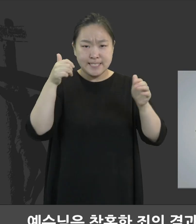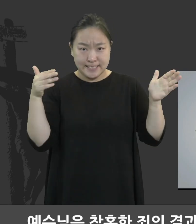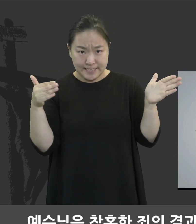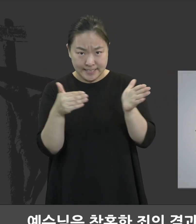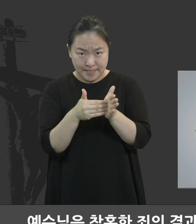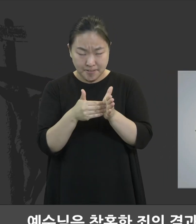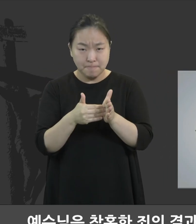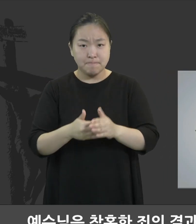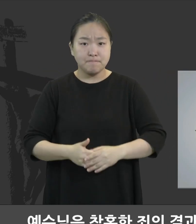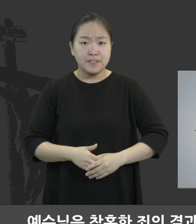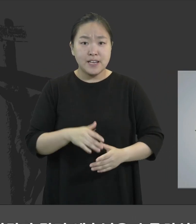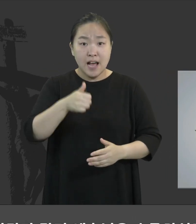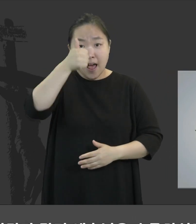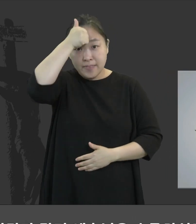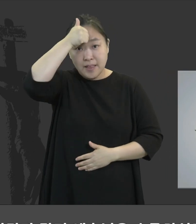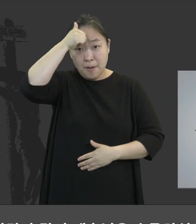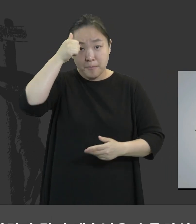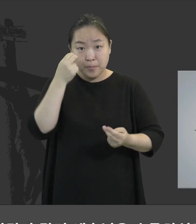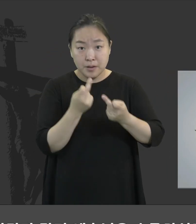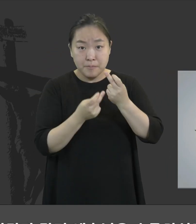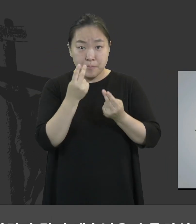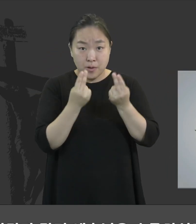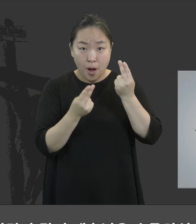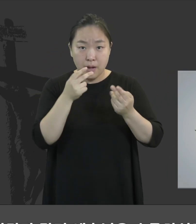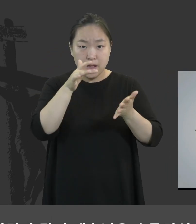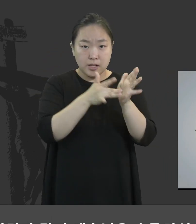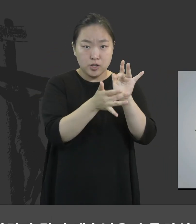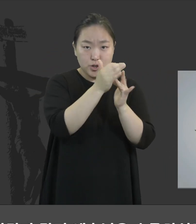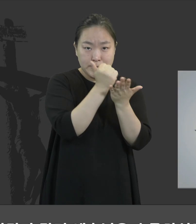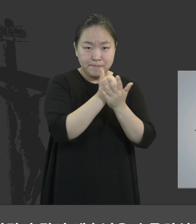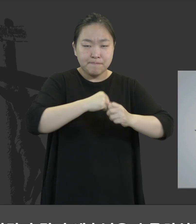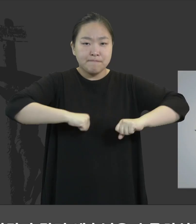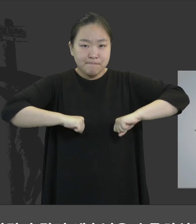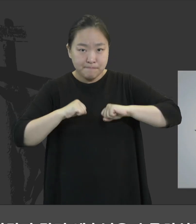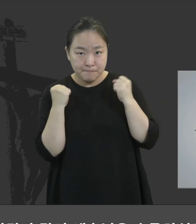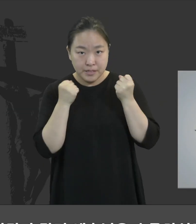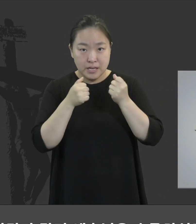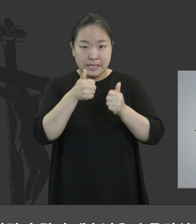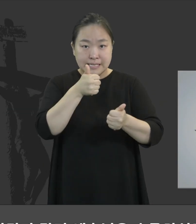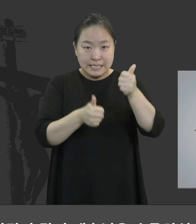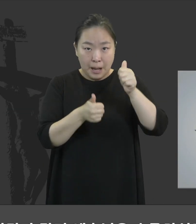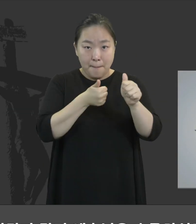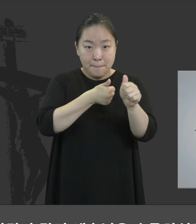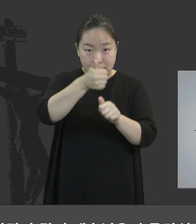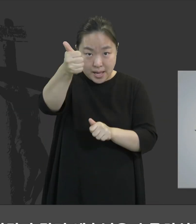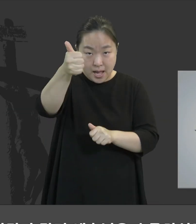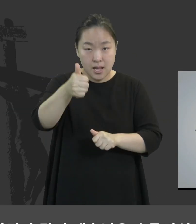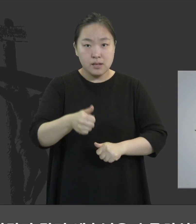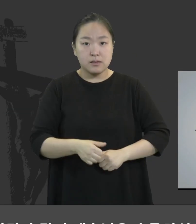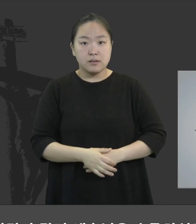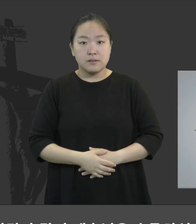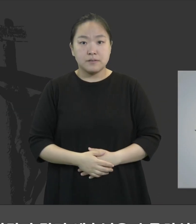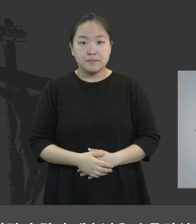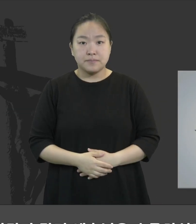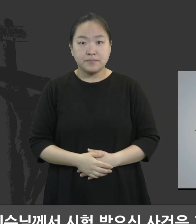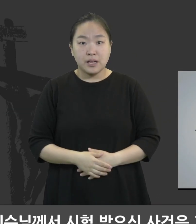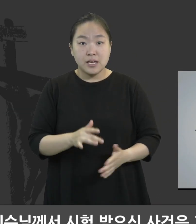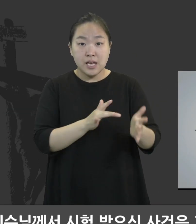싸워 승리하셨습니다. 아담과 달리 예수님은 순종하셨고 시험을